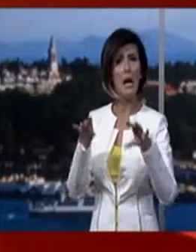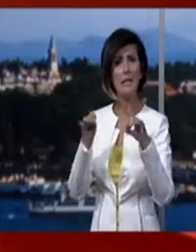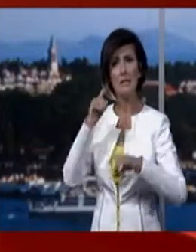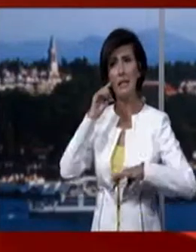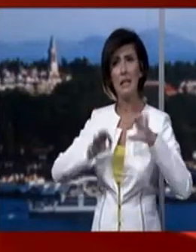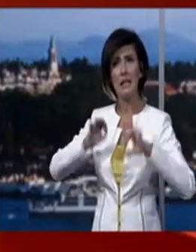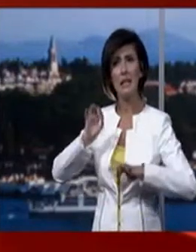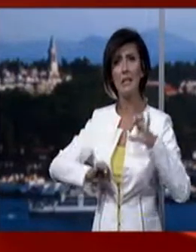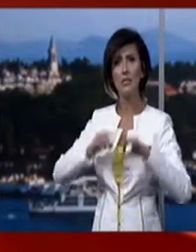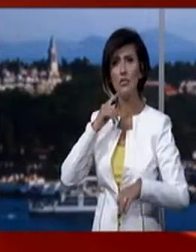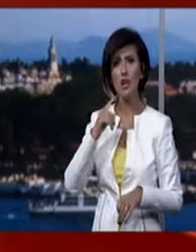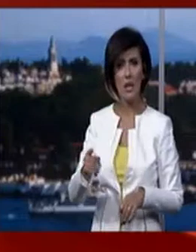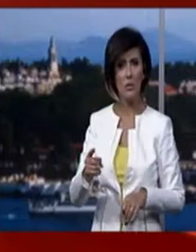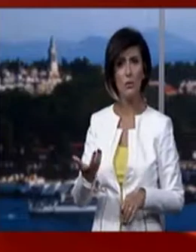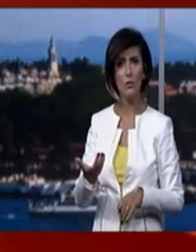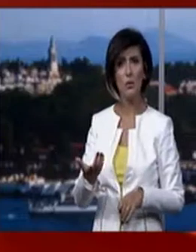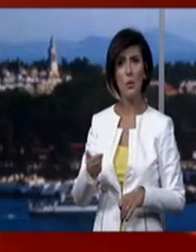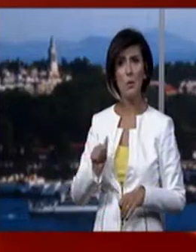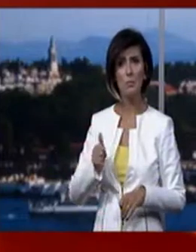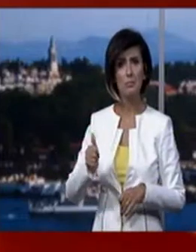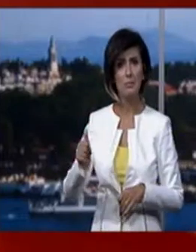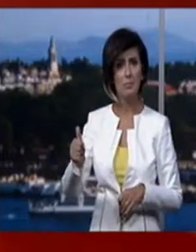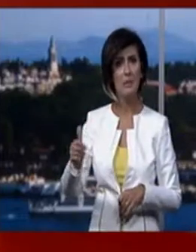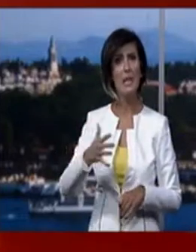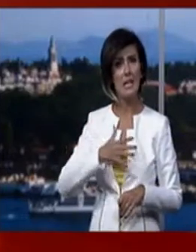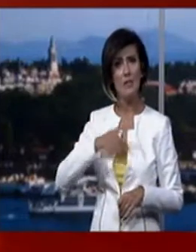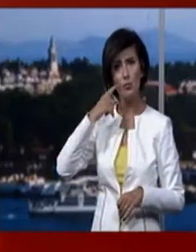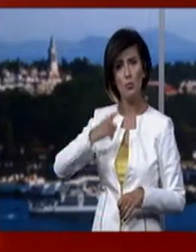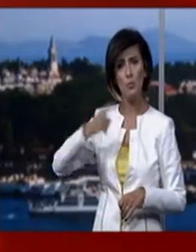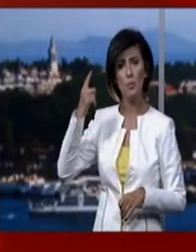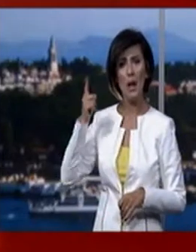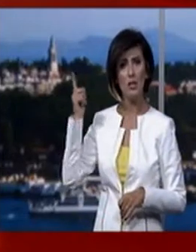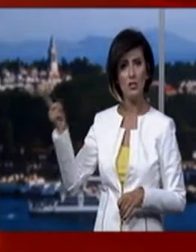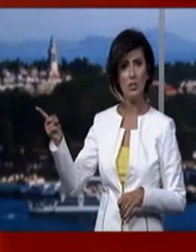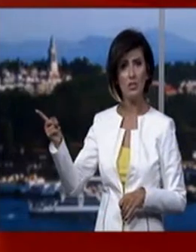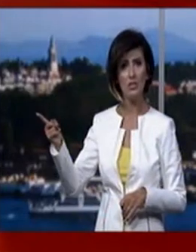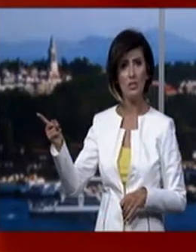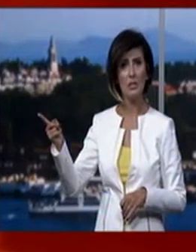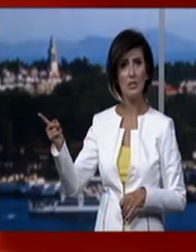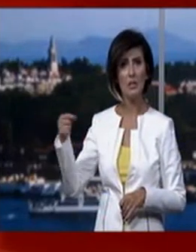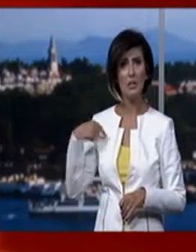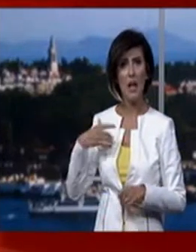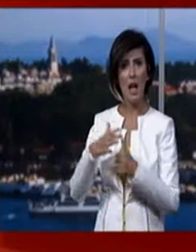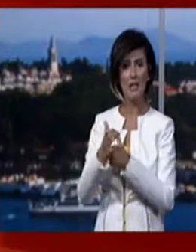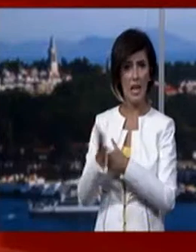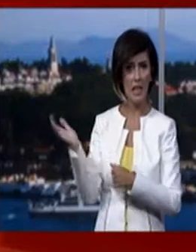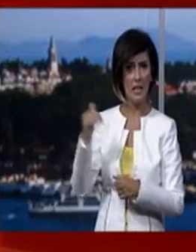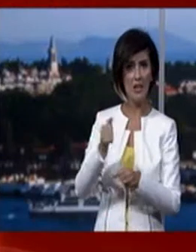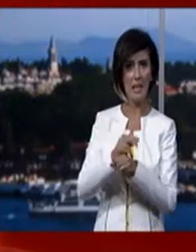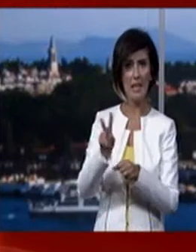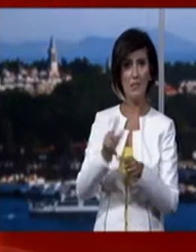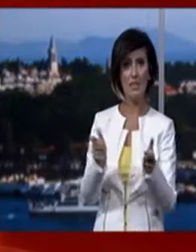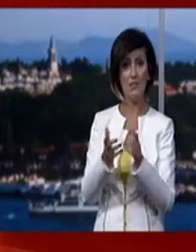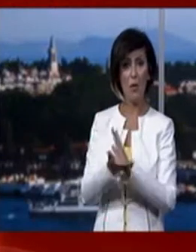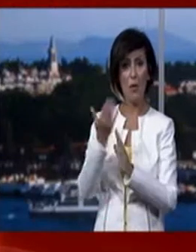da inceliyoruz. Önümüzdeki süreçte Sayın Cumhurbaşkanımız da Antalya'mıza gelecek G20 zirvesinden önce.